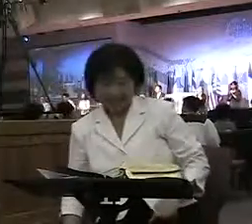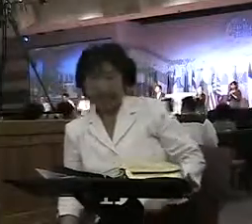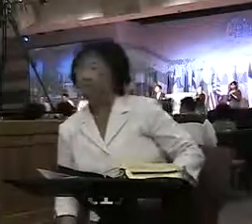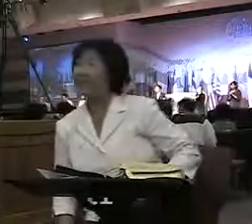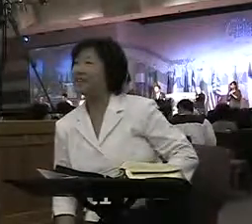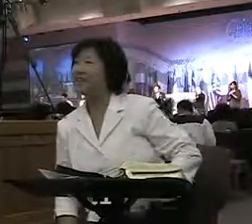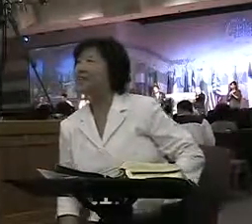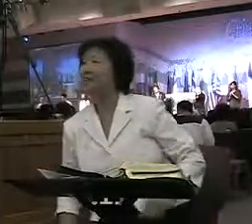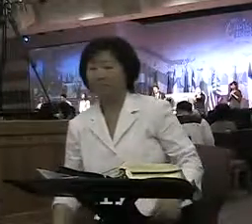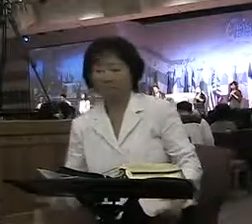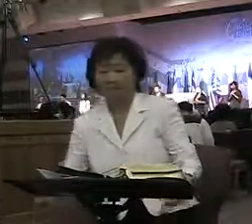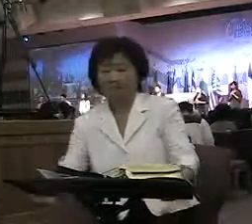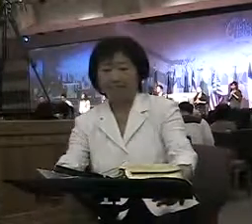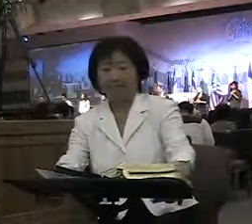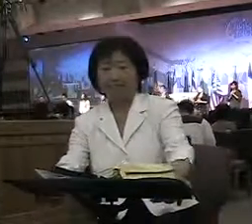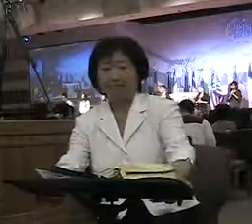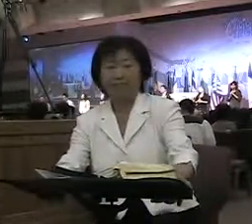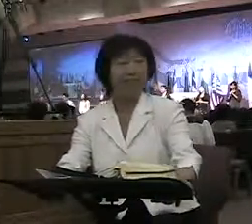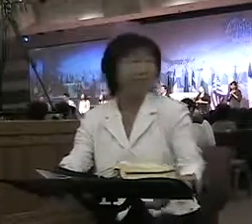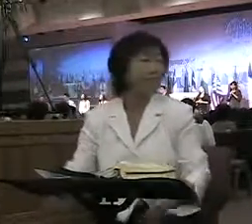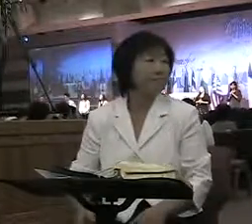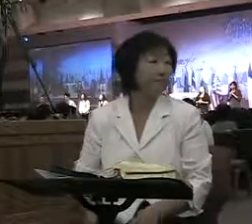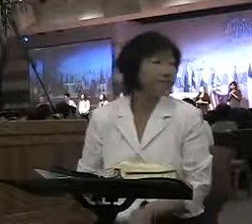사랑하시는 교회가 되게 하여 주옵소서.